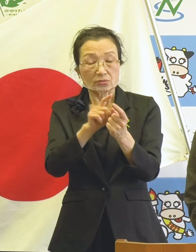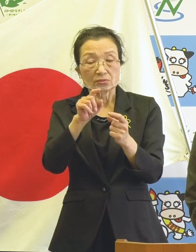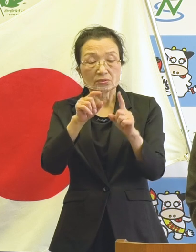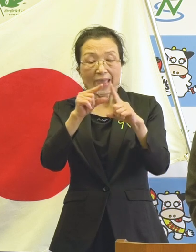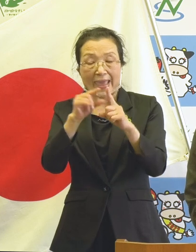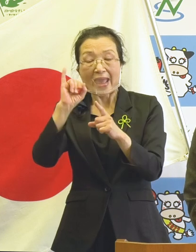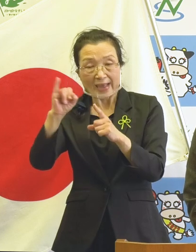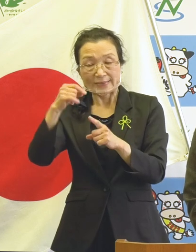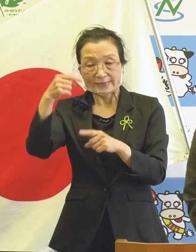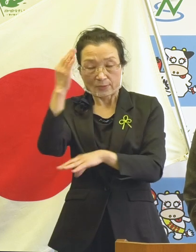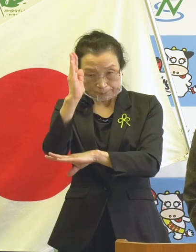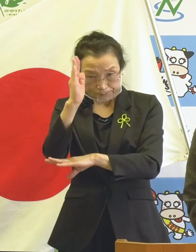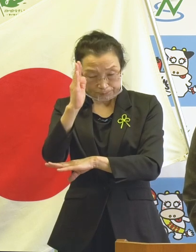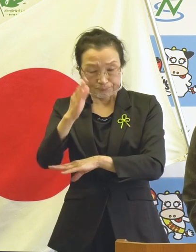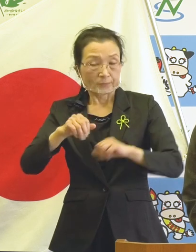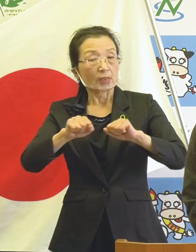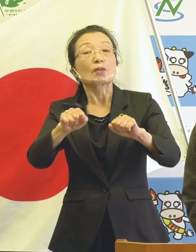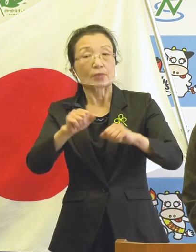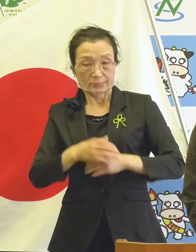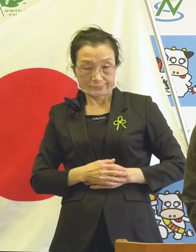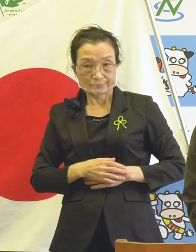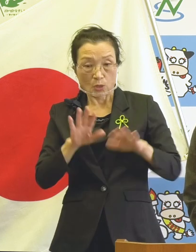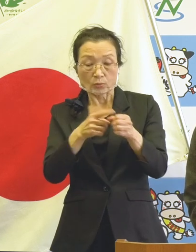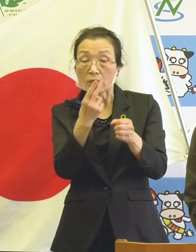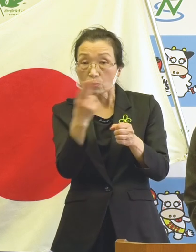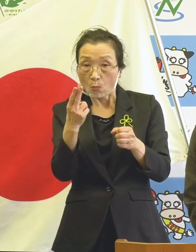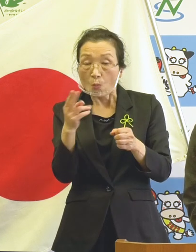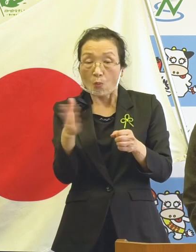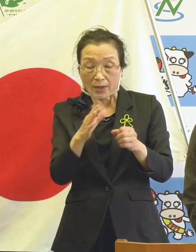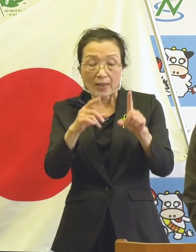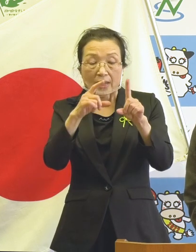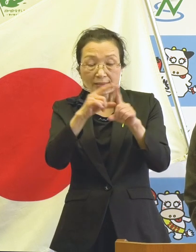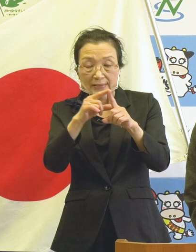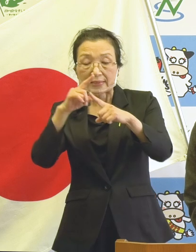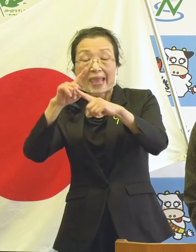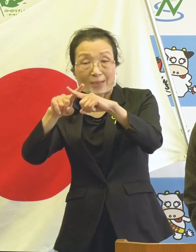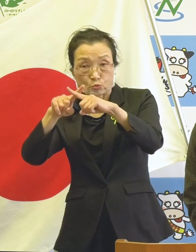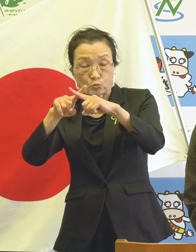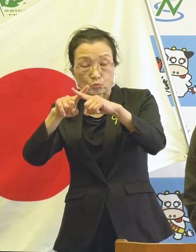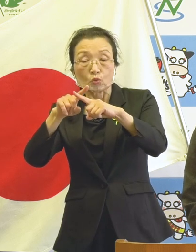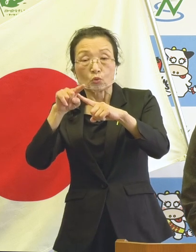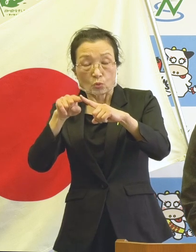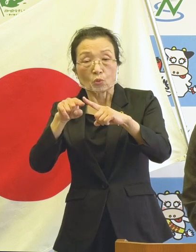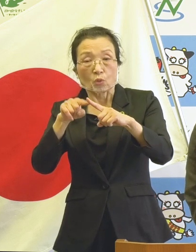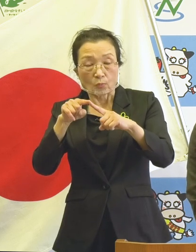。で、今年度からですね、この DX デジタルトランスフォーメーションについてはですね、